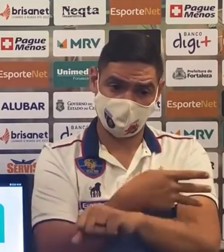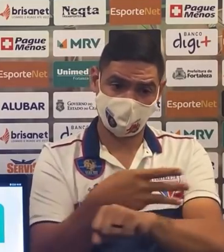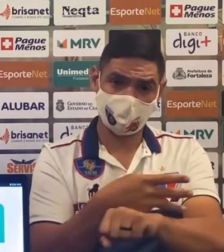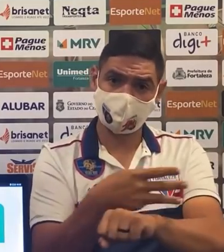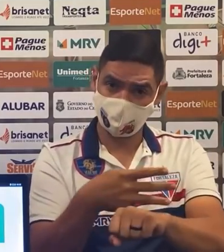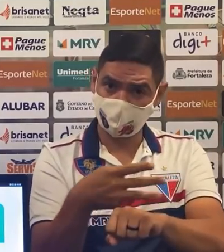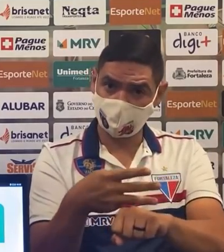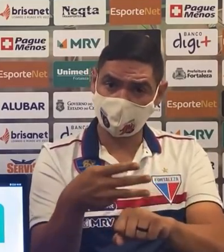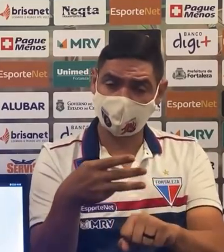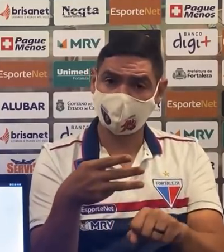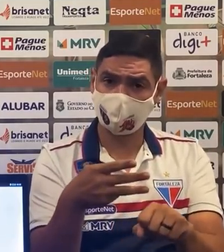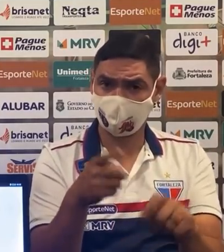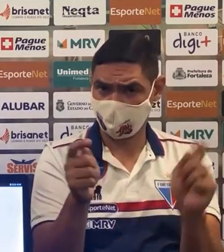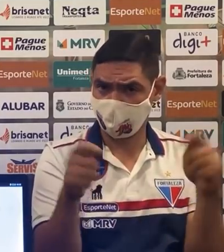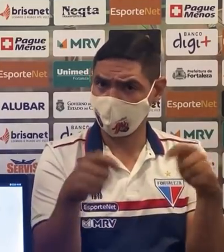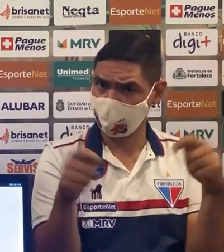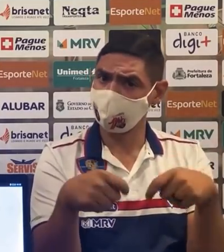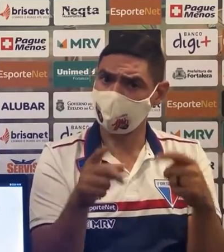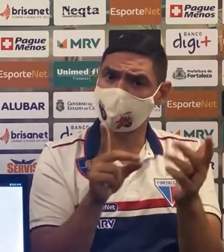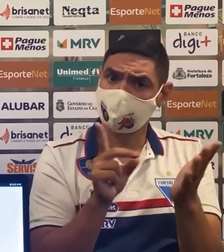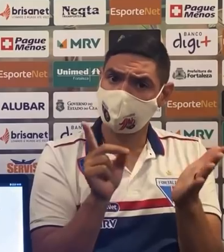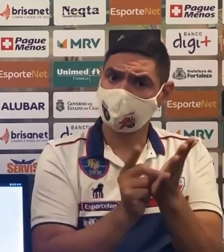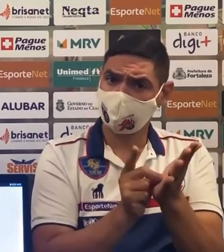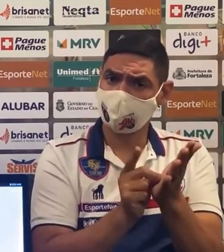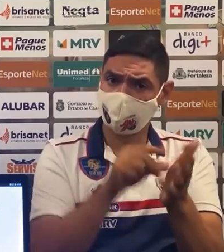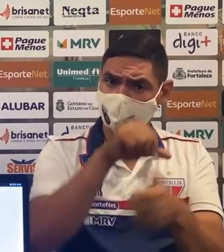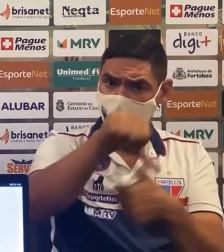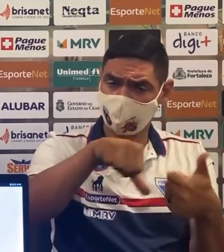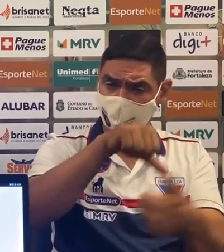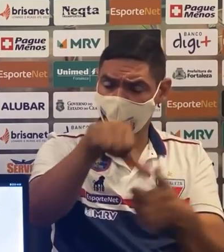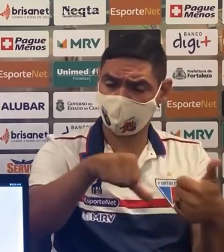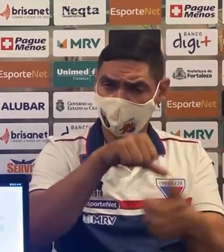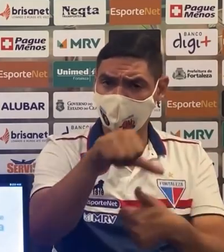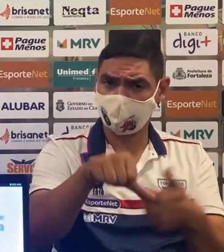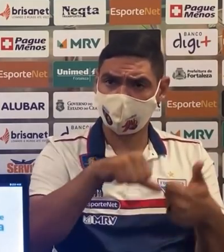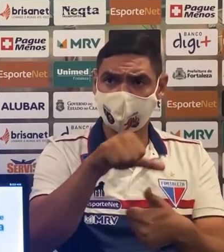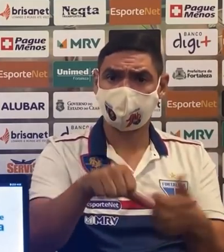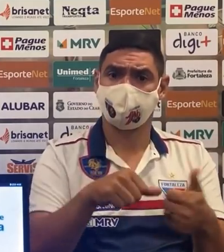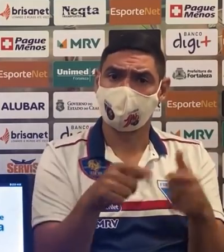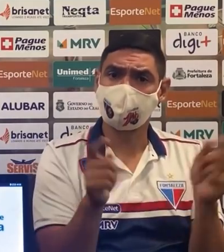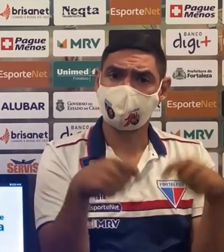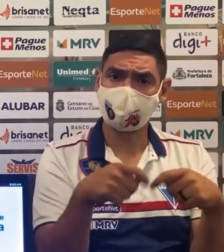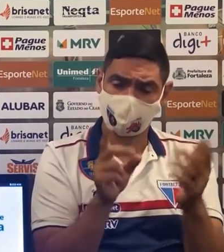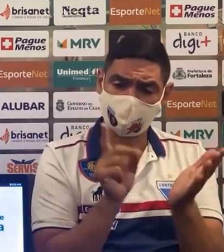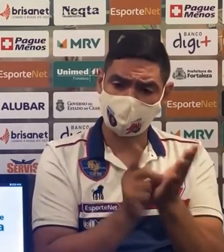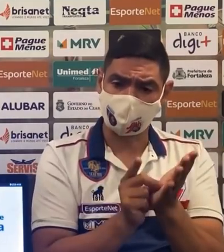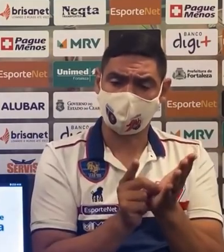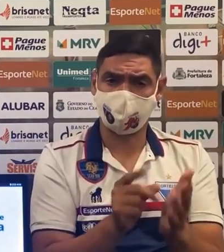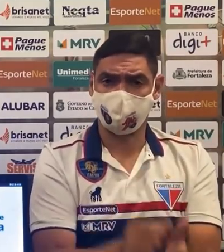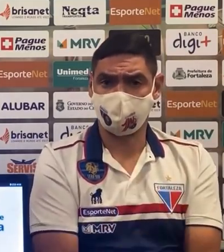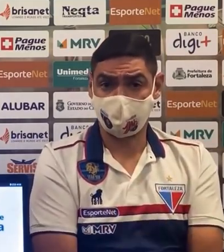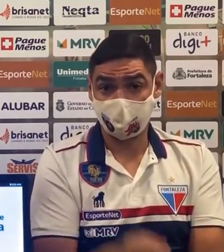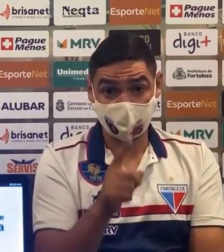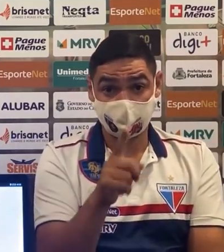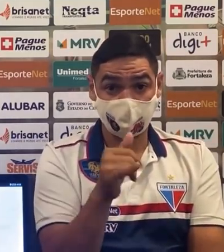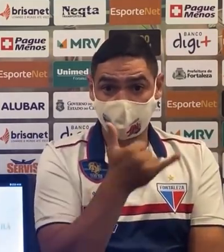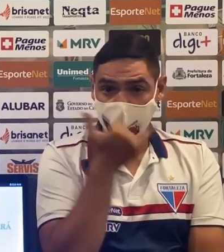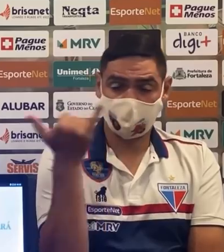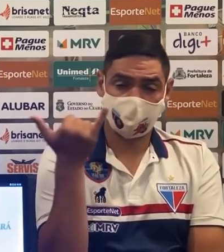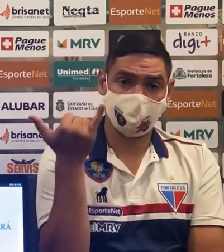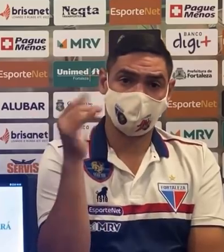e a gente pode sim pensar em mudar. É uma possibilidade hoje muito, muito real. E isso vai depender